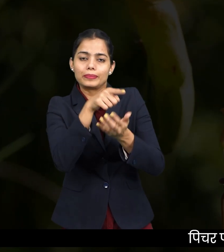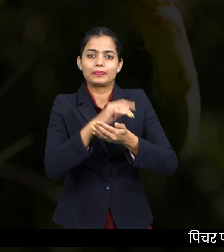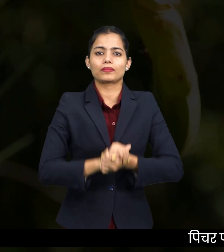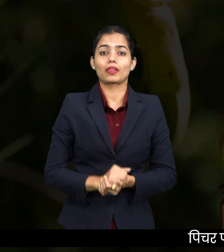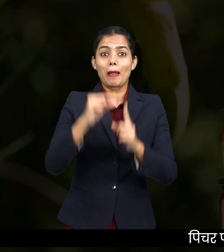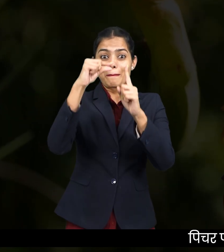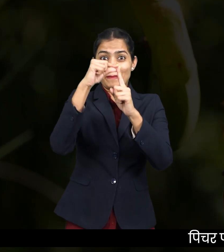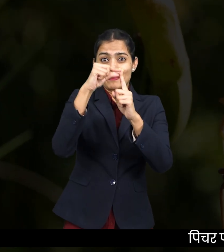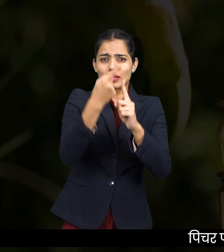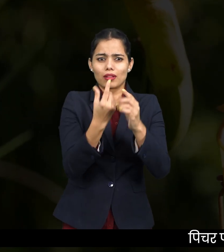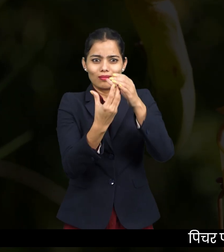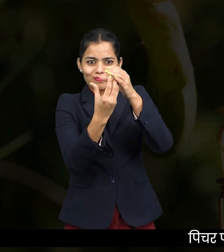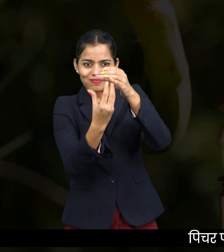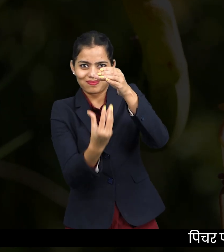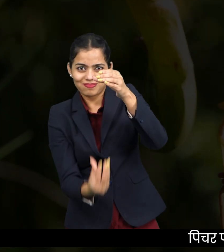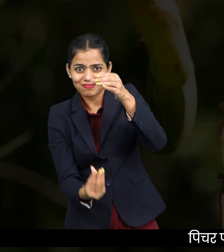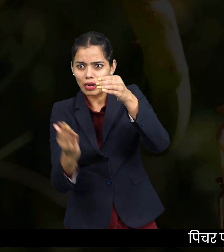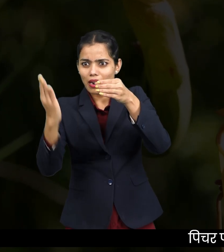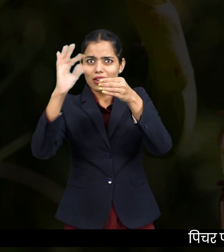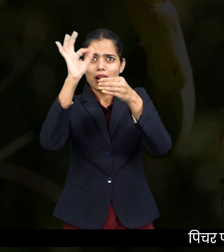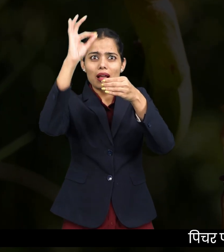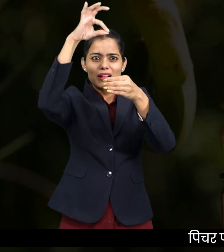पिच्चर प्लांट इत्यादी